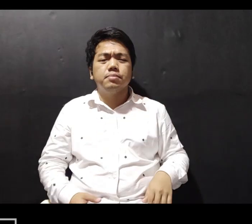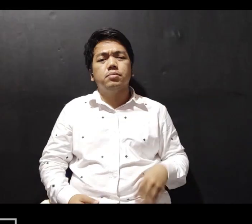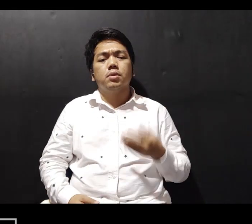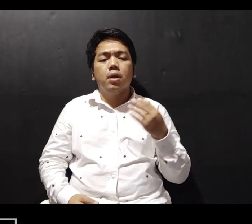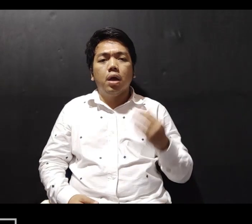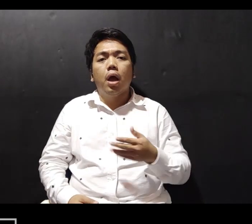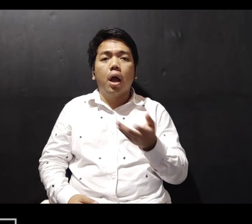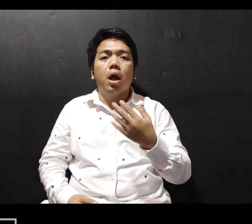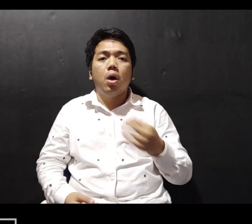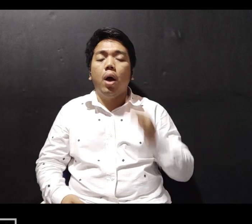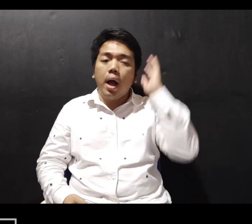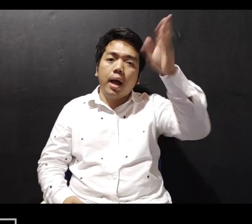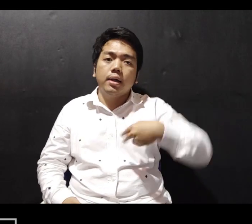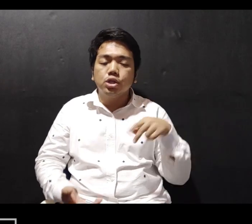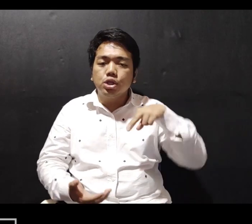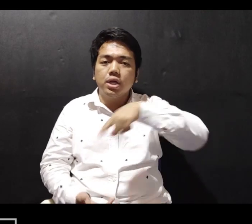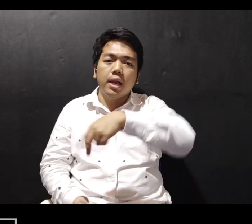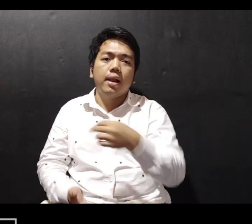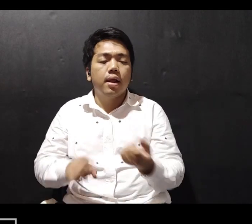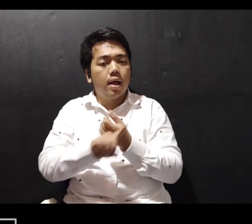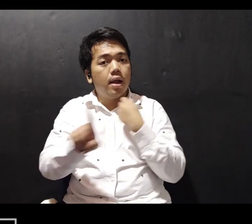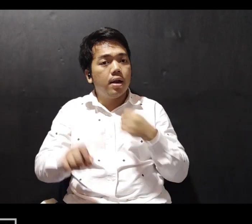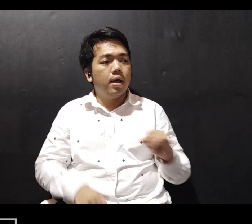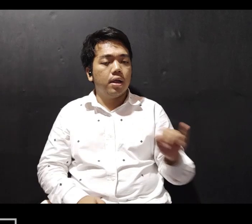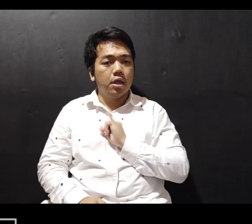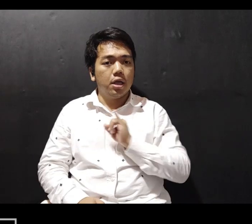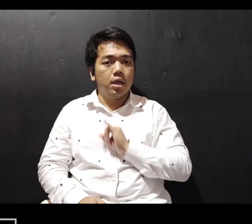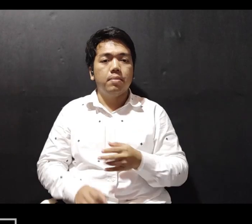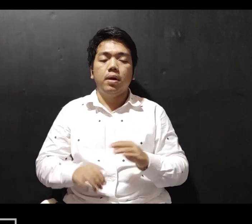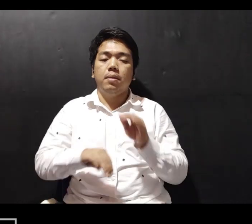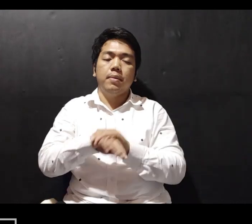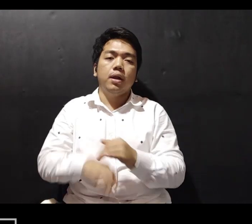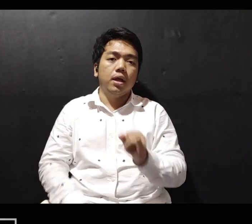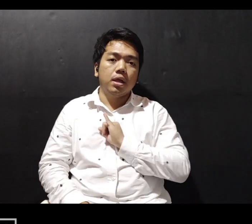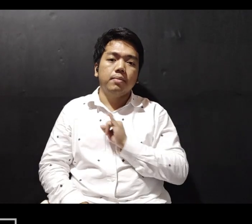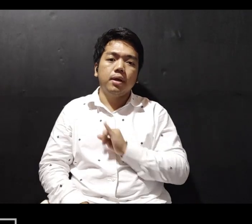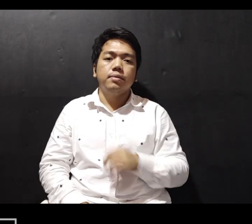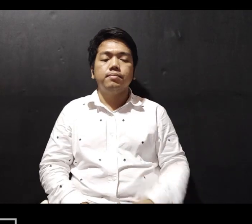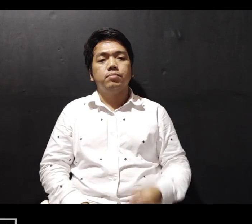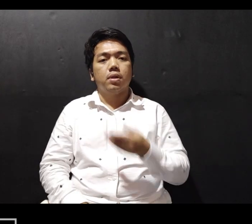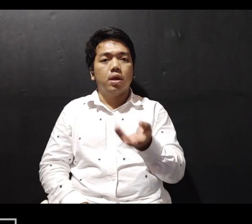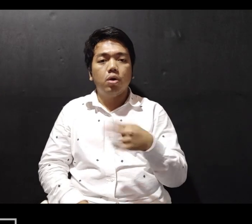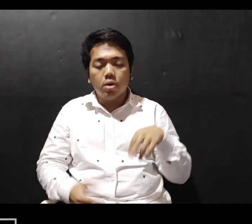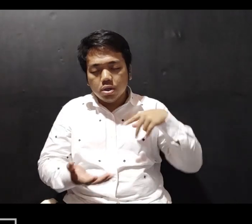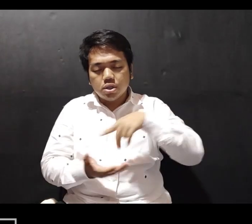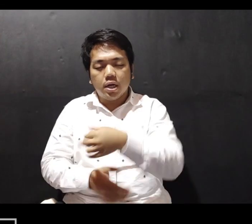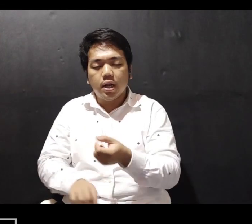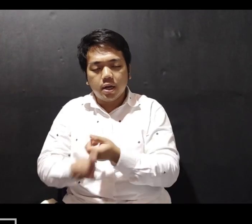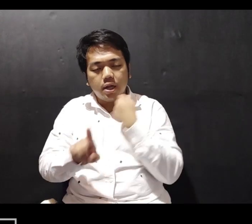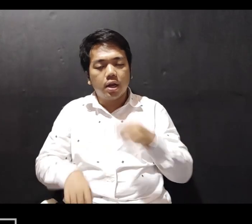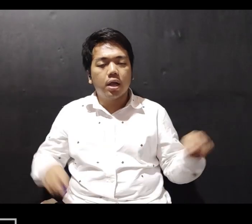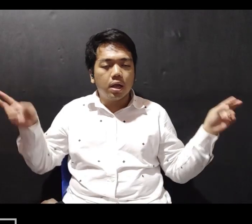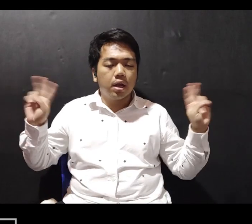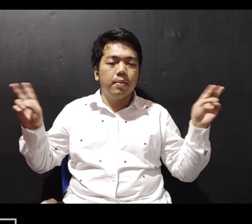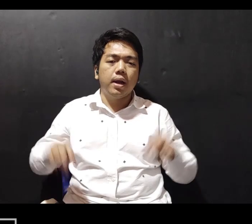akan berjalan dari iman kepada iman. Dan engkau akan berjalan dari kemenangan kepada kemenangan yang lain. Teruslah berharap